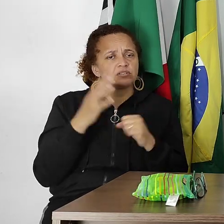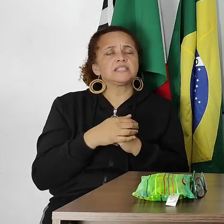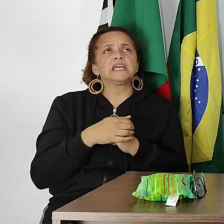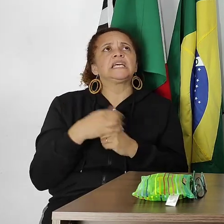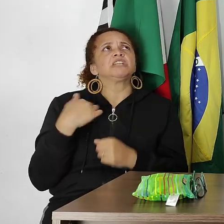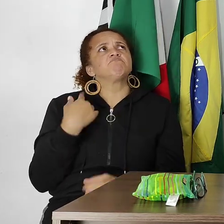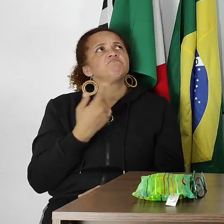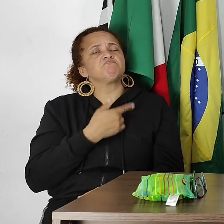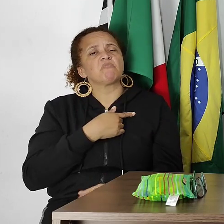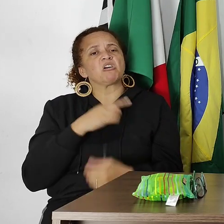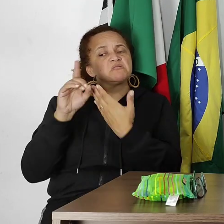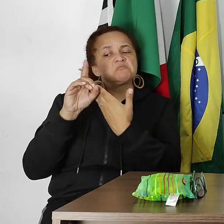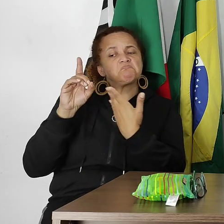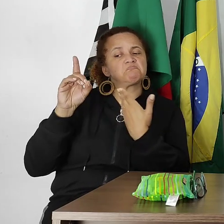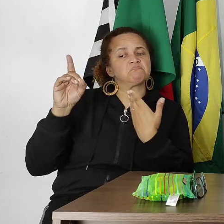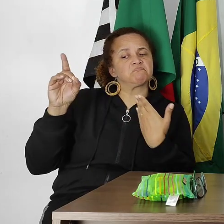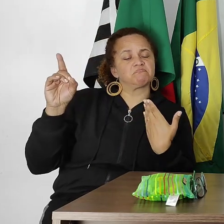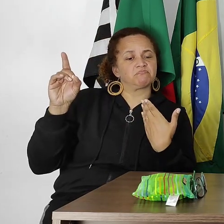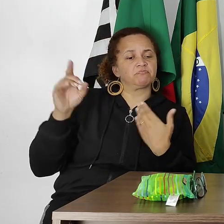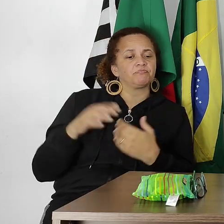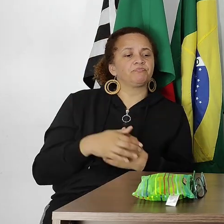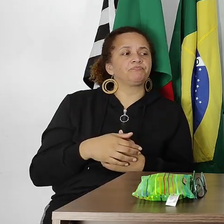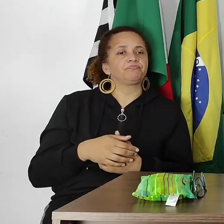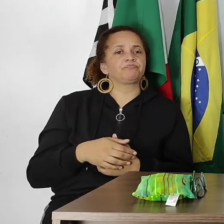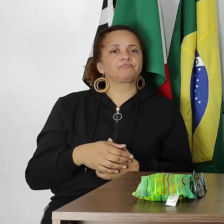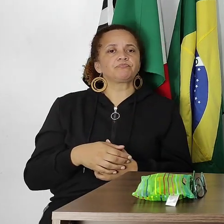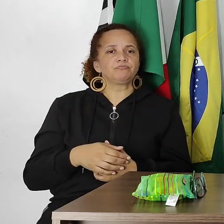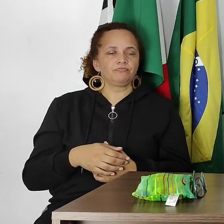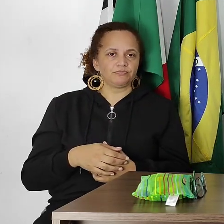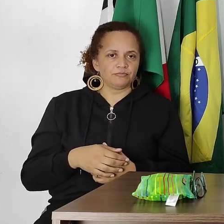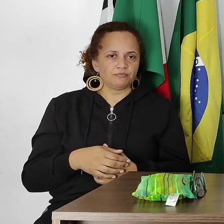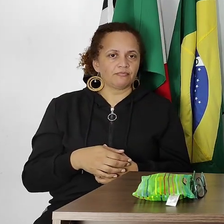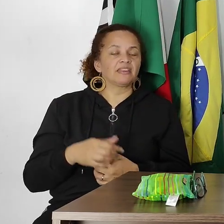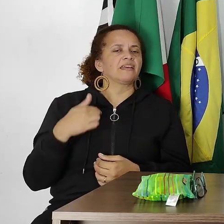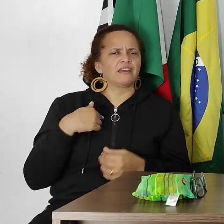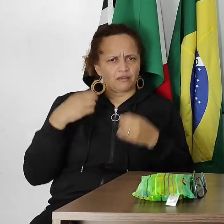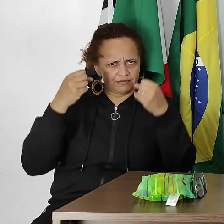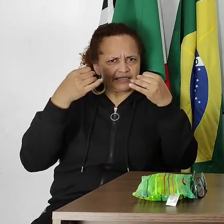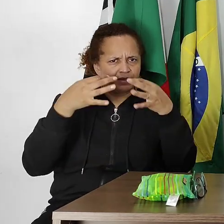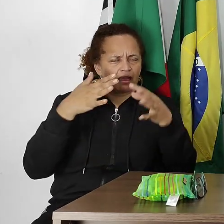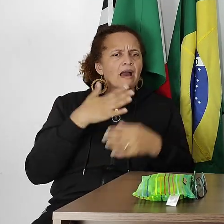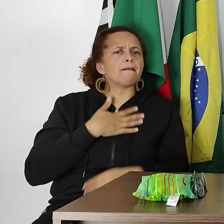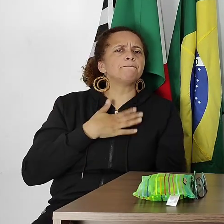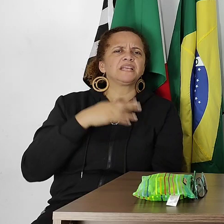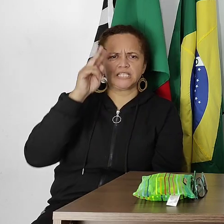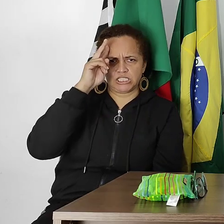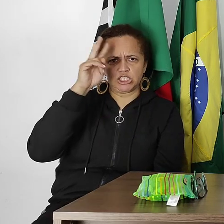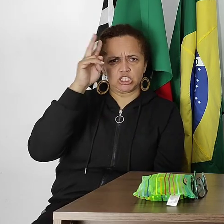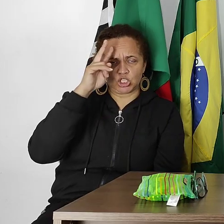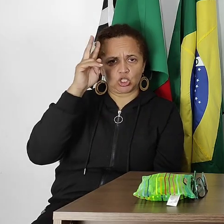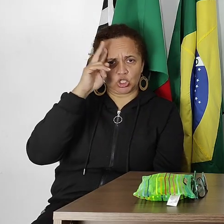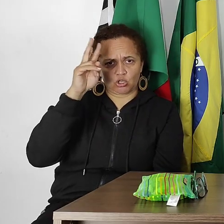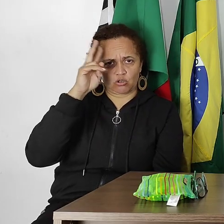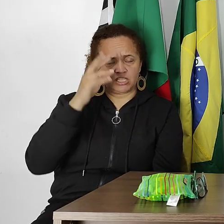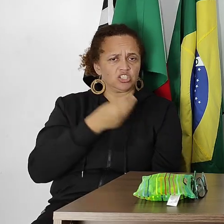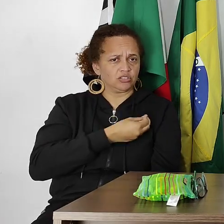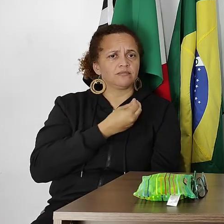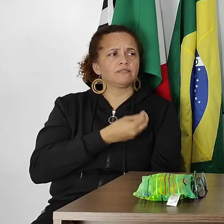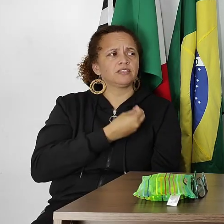minha história e talvez eu possa ficar meio emotiva nesse momento, porque ainda,